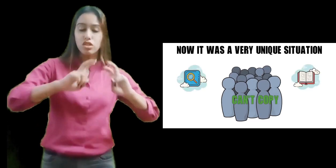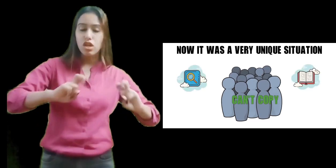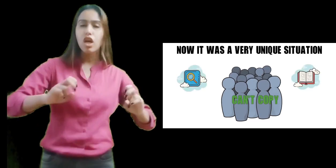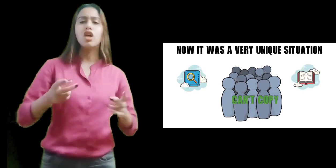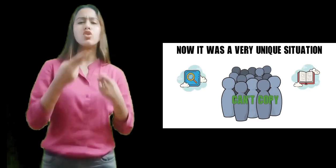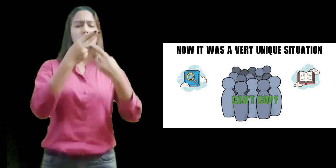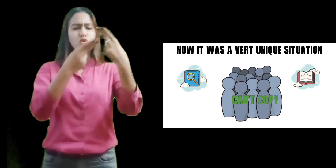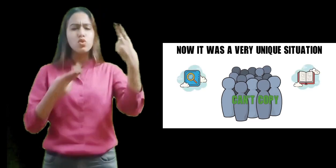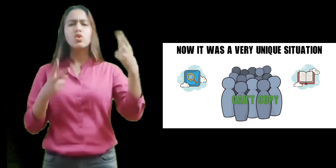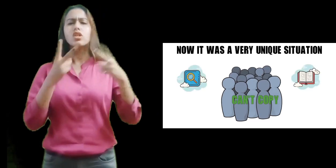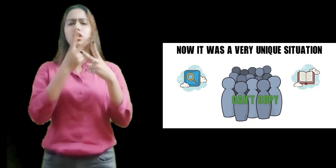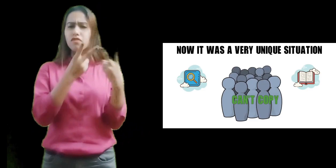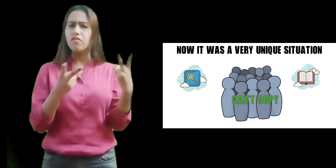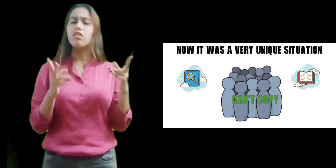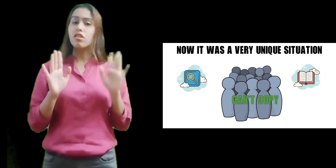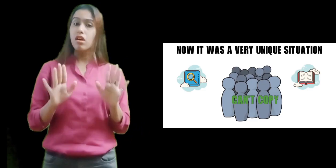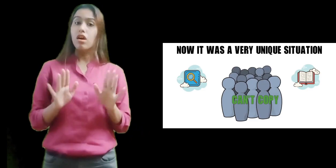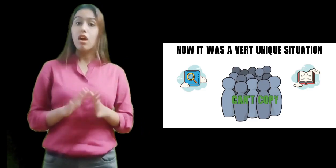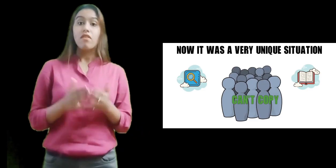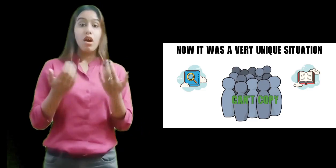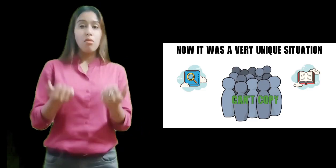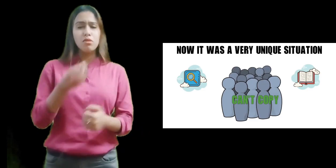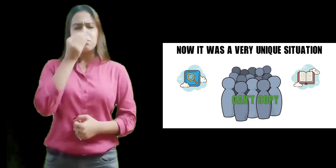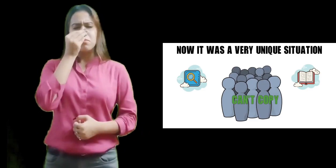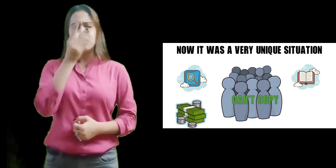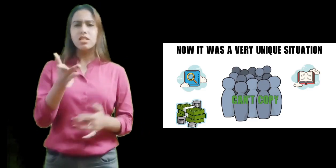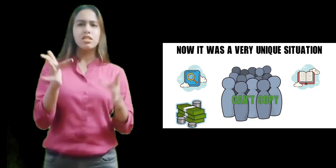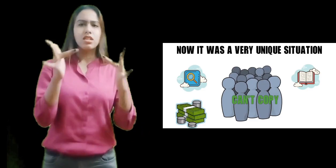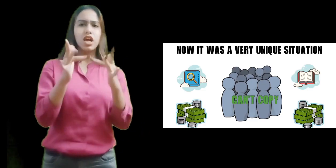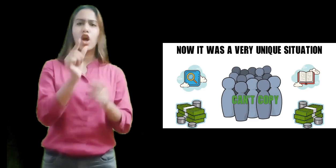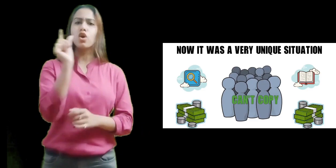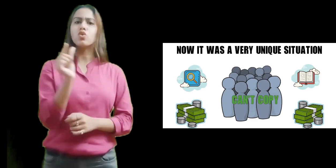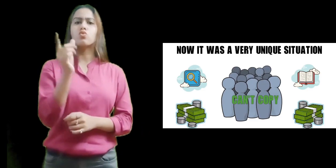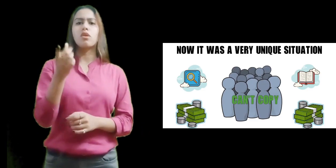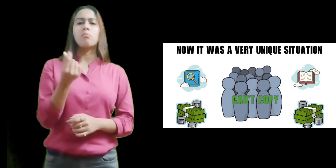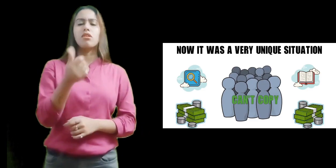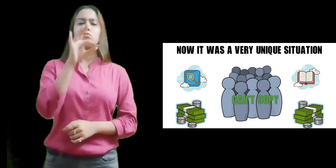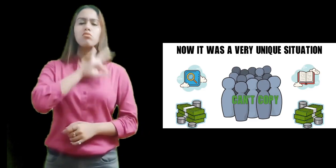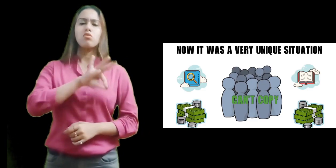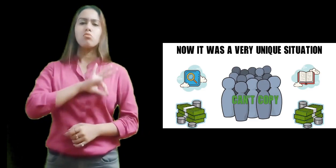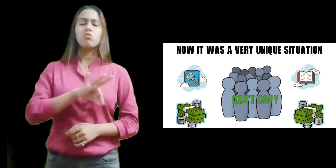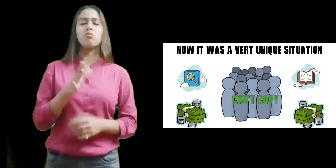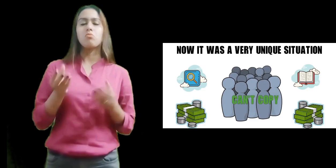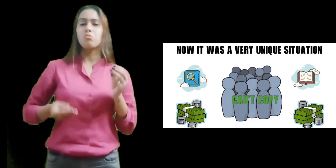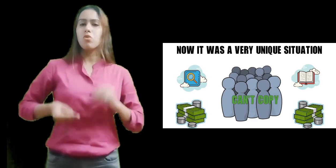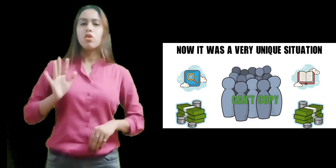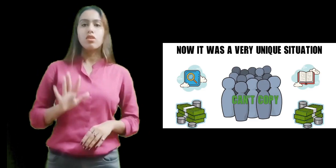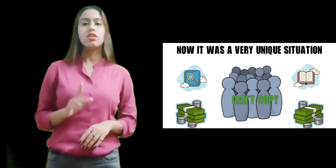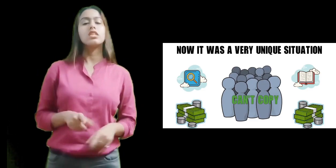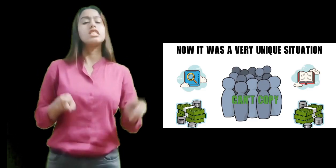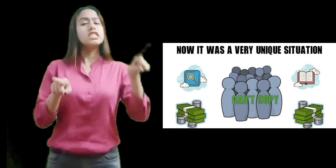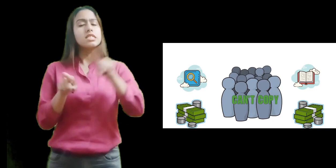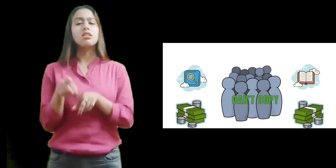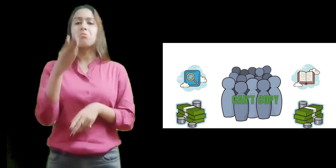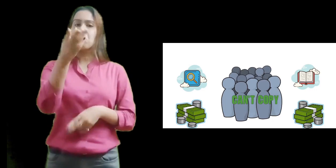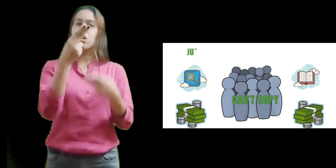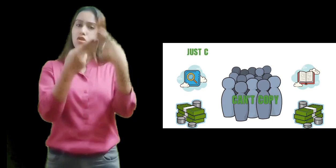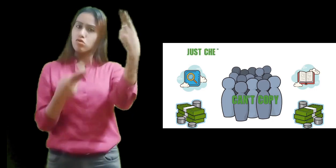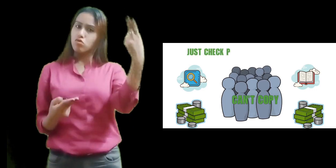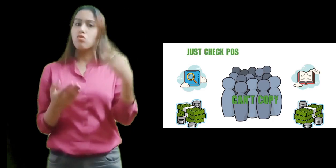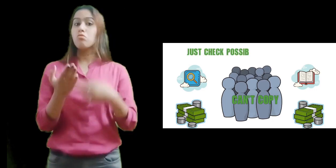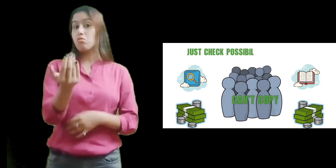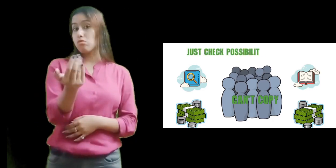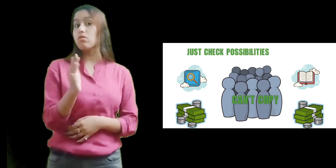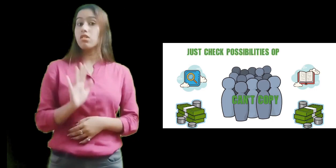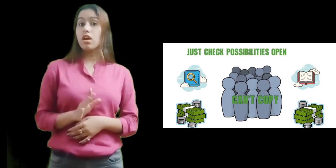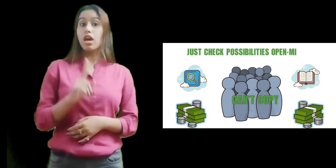जाएगी जो आज के टाइम पर भी बड़ी इजीली इंटरनेट का यूज करके पैसे कमा रहे हैं, और आपकी भी स्टोरी इनमें से एक हो सकती है। बस अगर आप